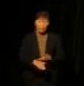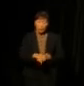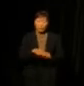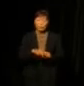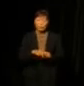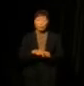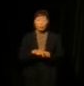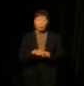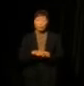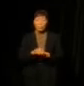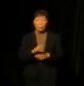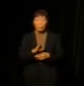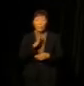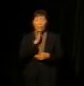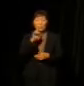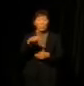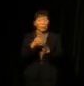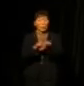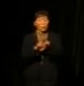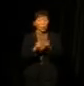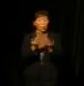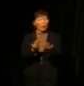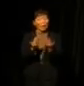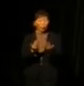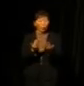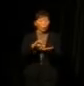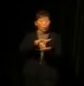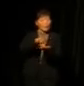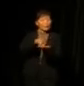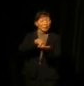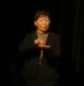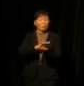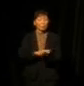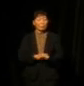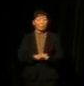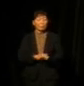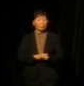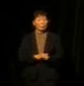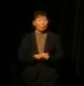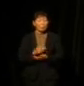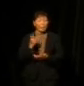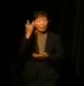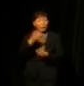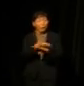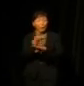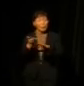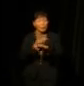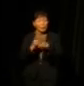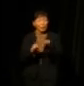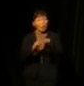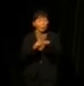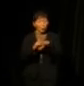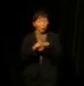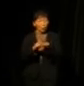ね、間野小学校です。とこの辺が鹿島小学校、あとちょっ